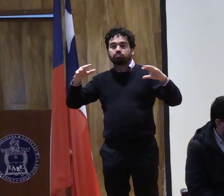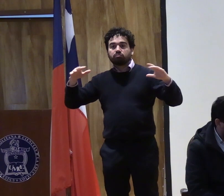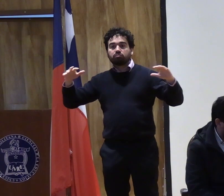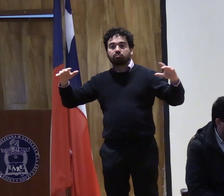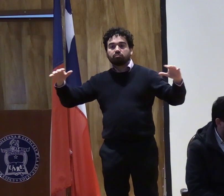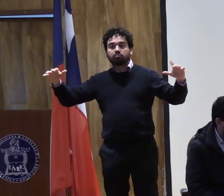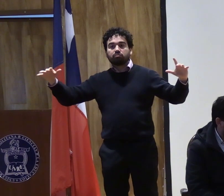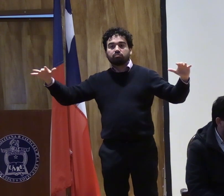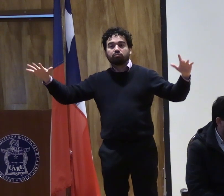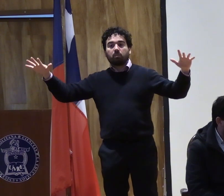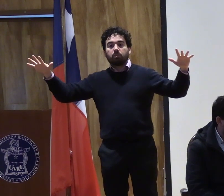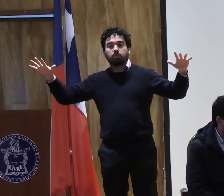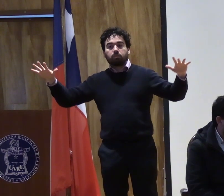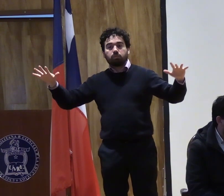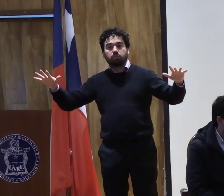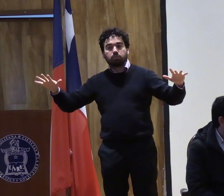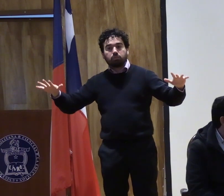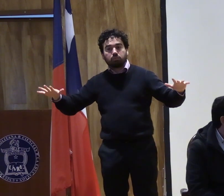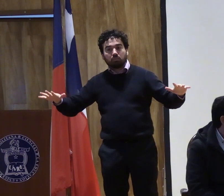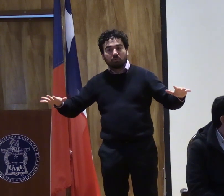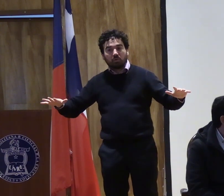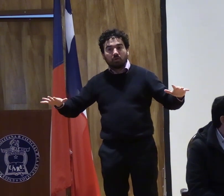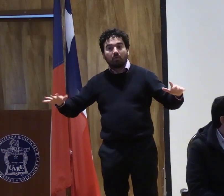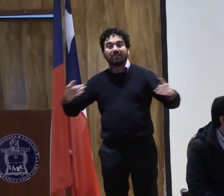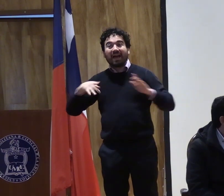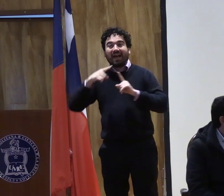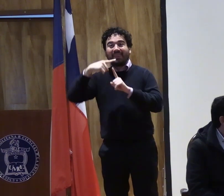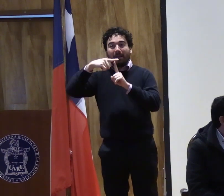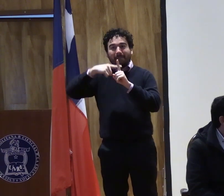finalmente la temperatura hace que